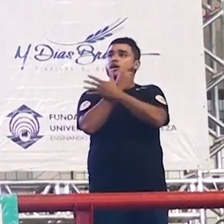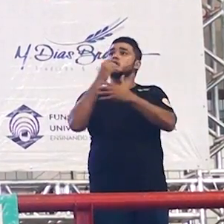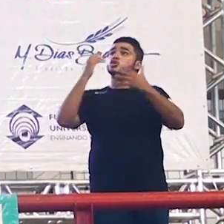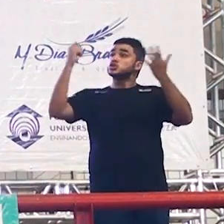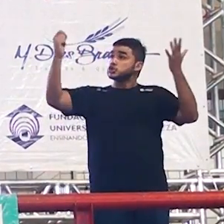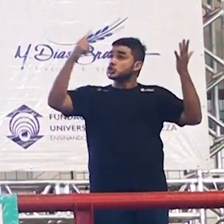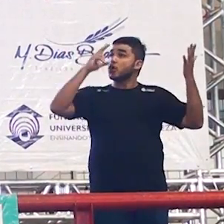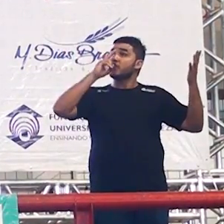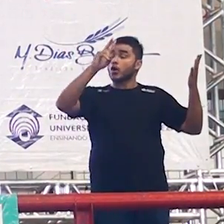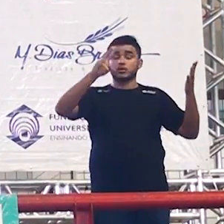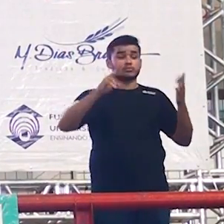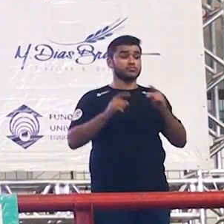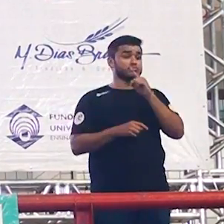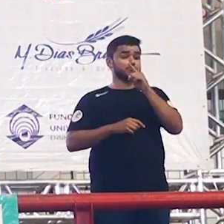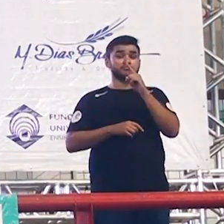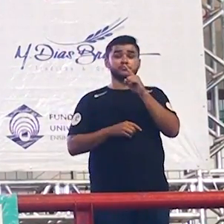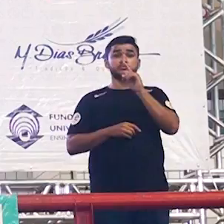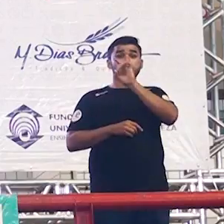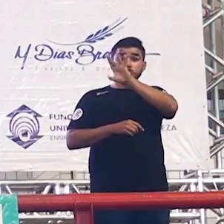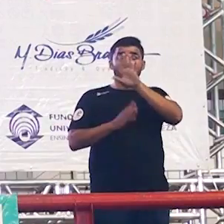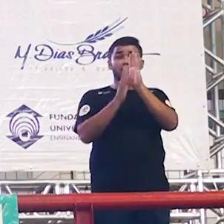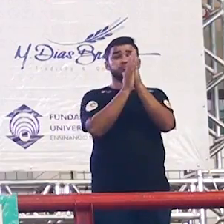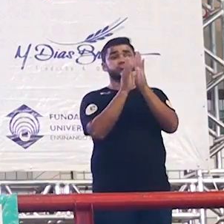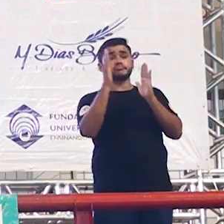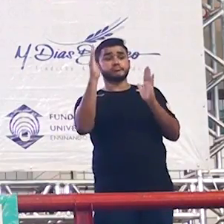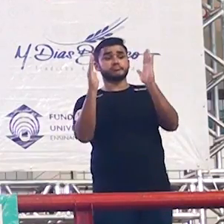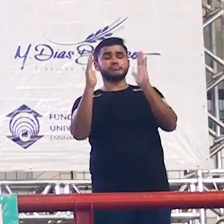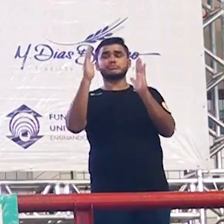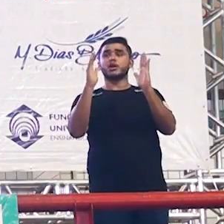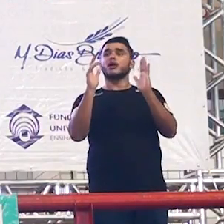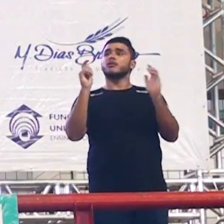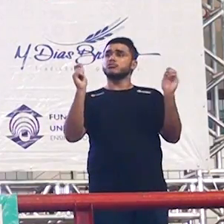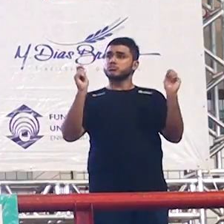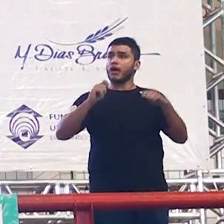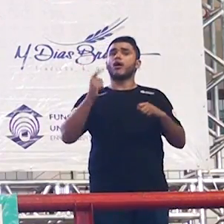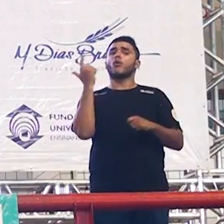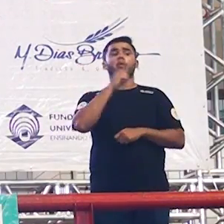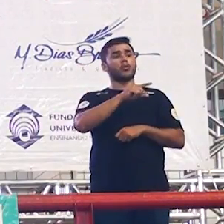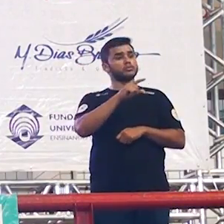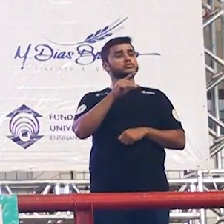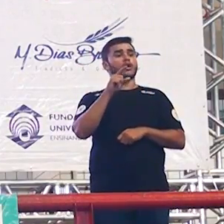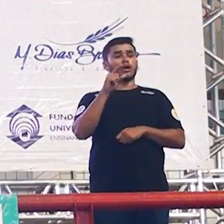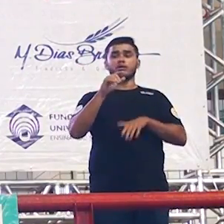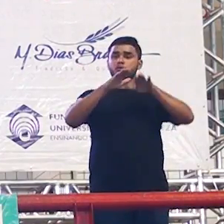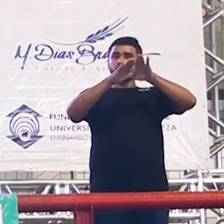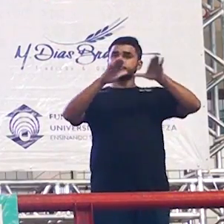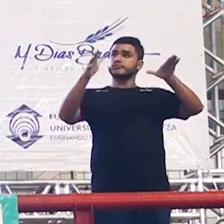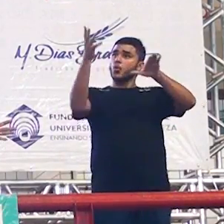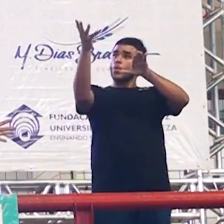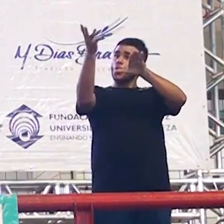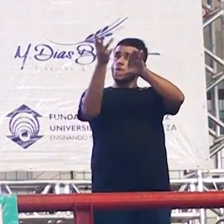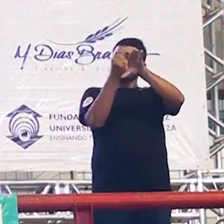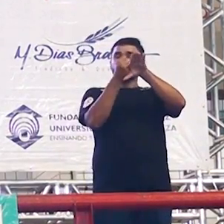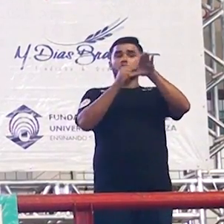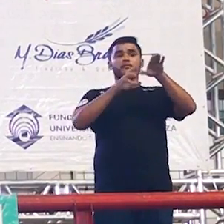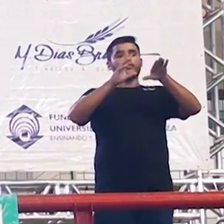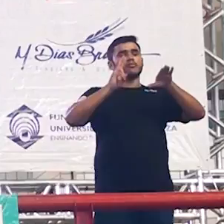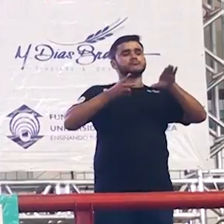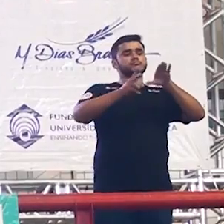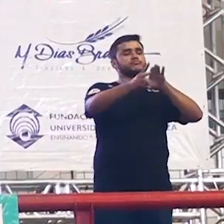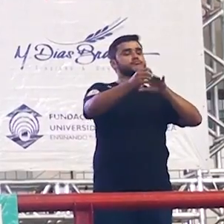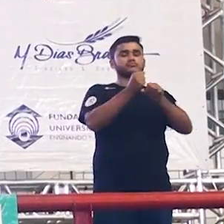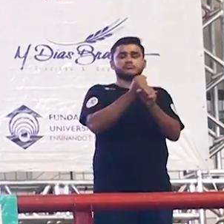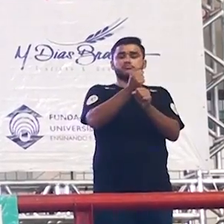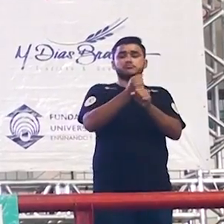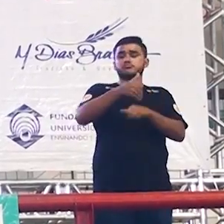desenvolvido que, mesmo sendo apenas numa fase do ano, essa energia é produzida em larga escala, acumulada e sustenta o ano inteiro.